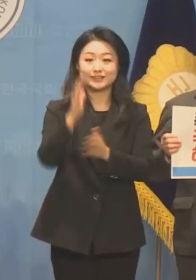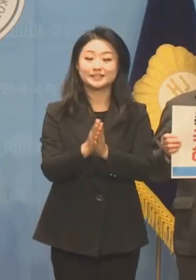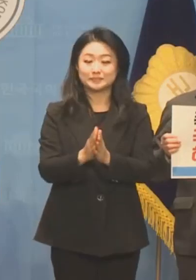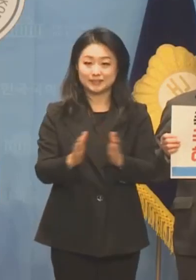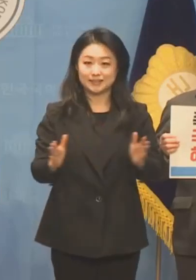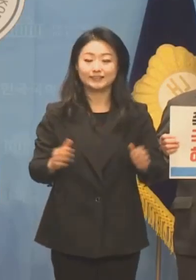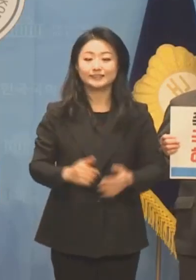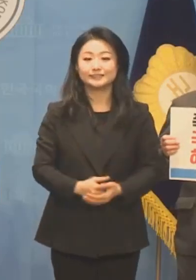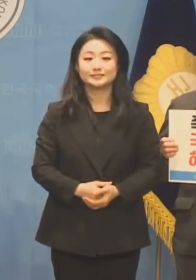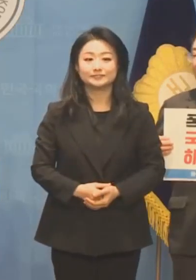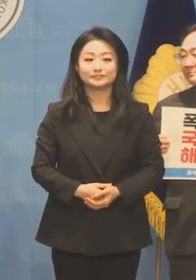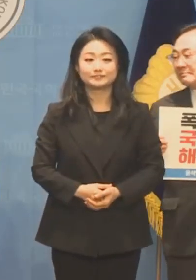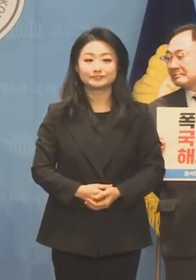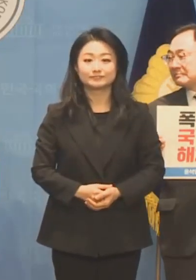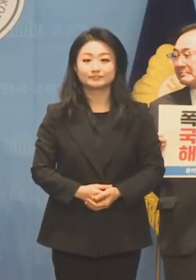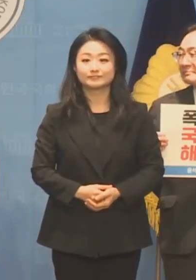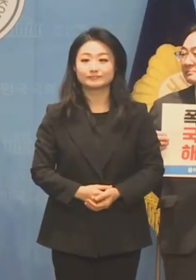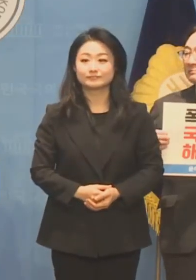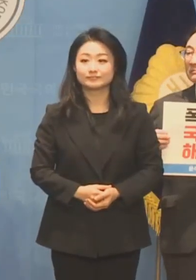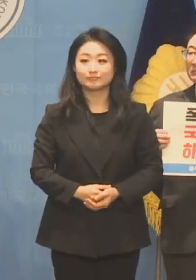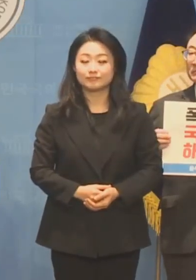하겠습니다.